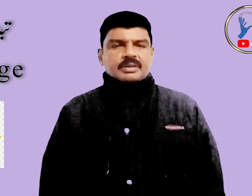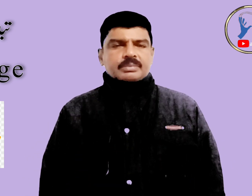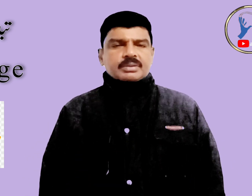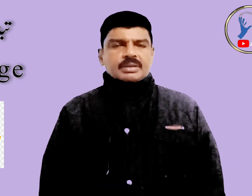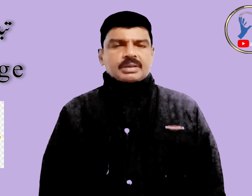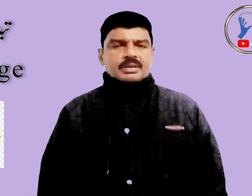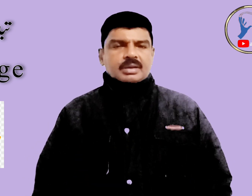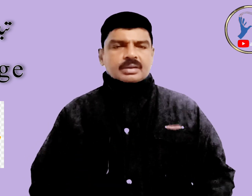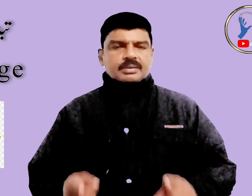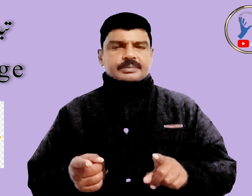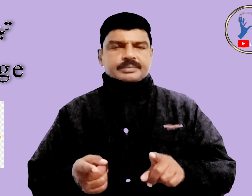तब्दील करना,